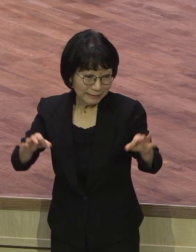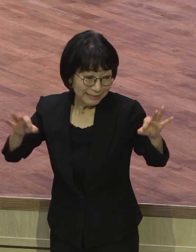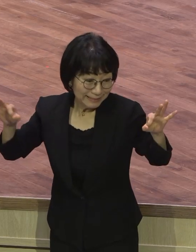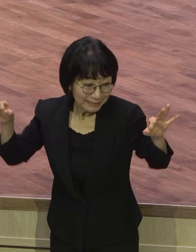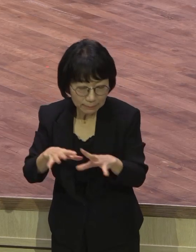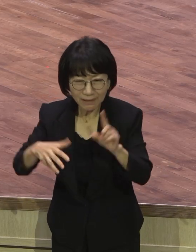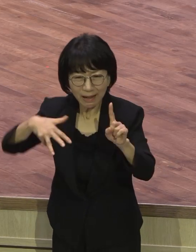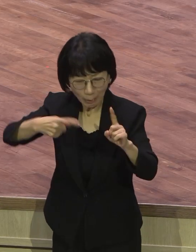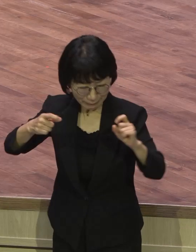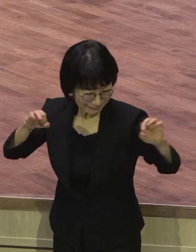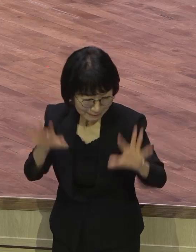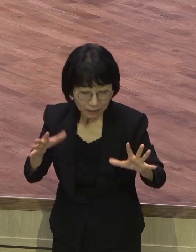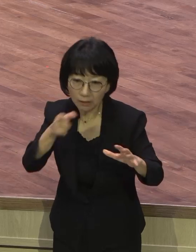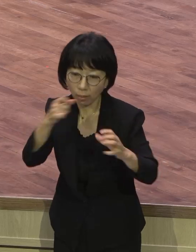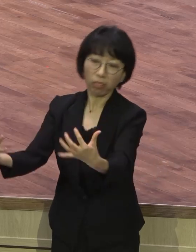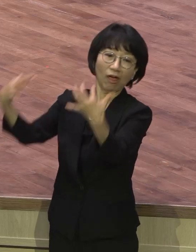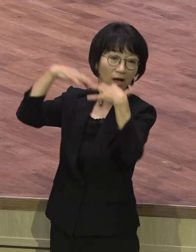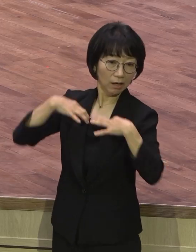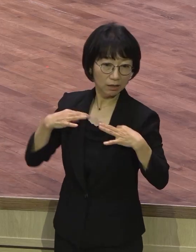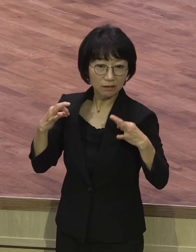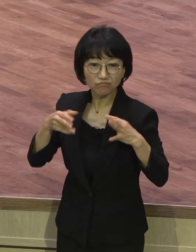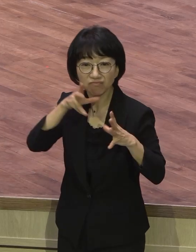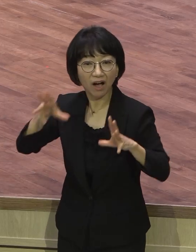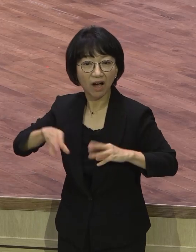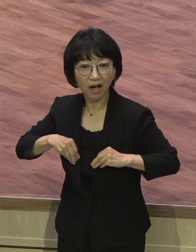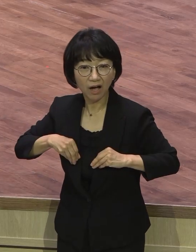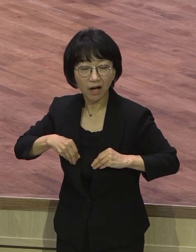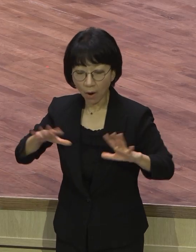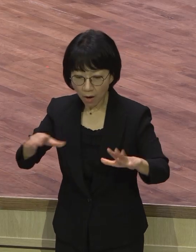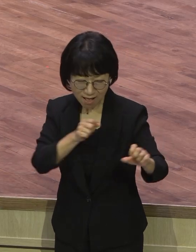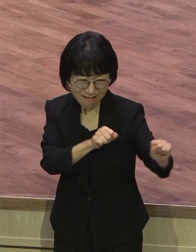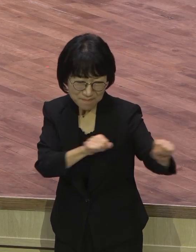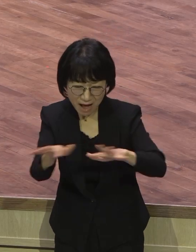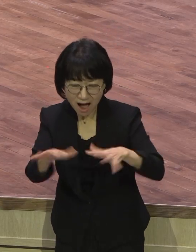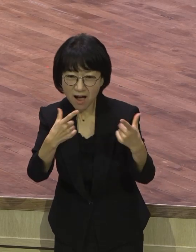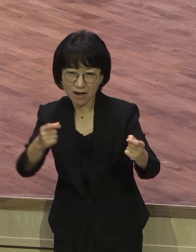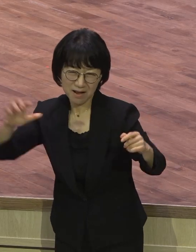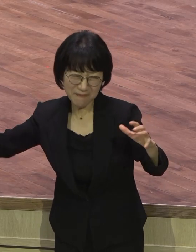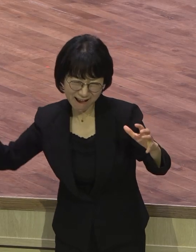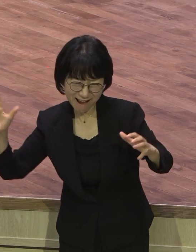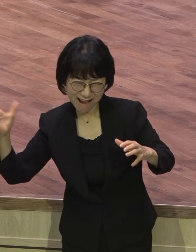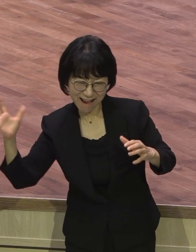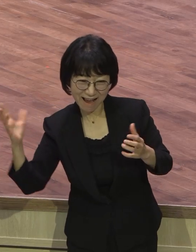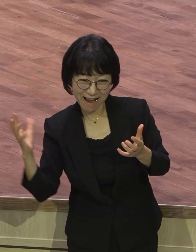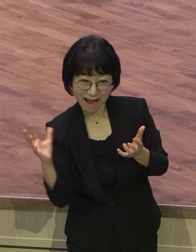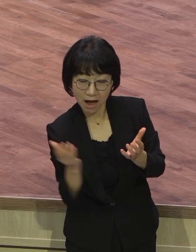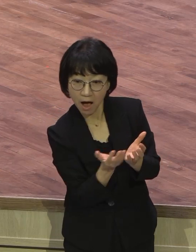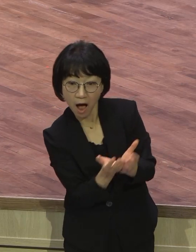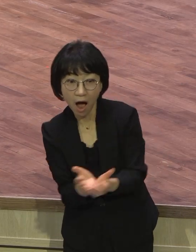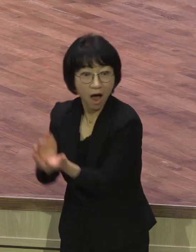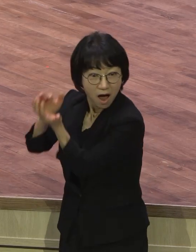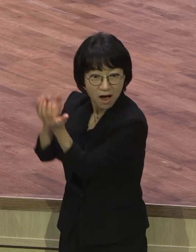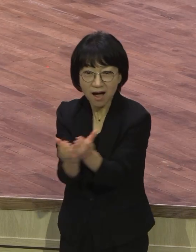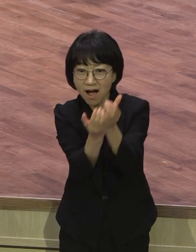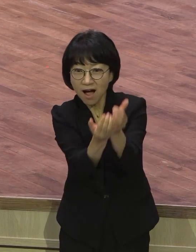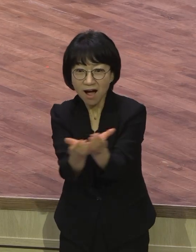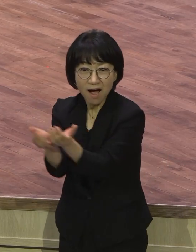광풍이라 메가톤급의 광풍 얼마나 위력이 당시에 강했던지